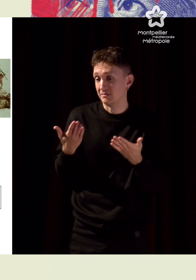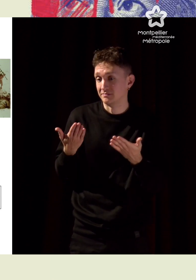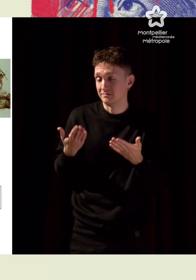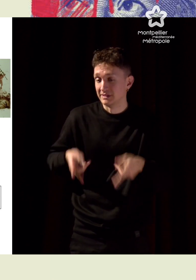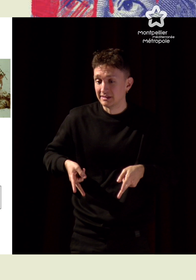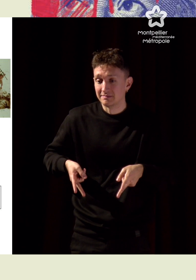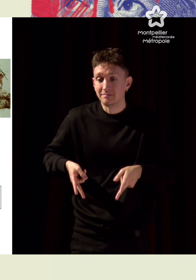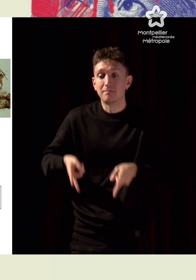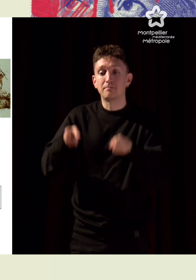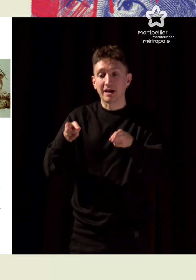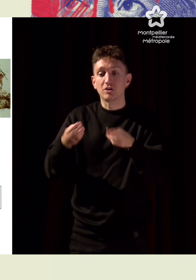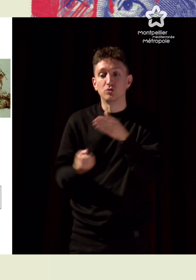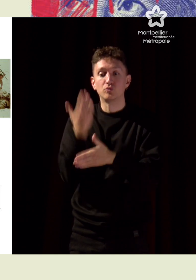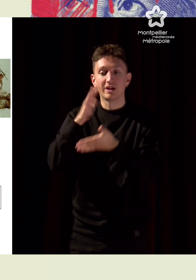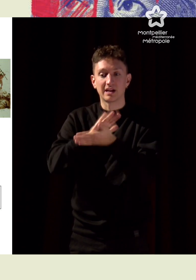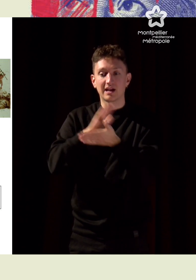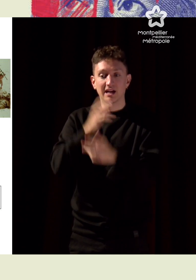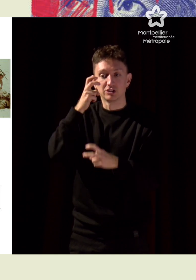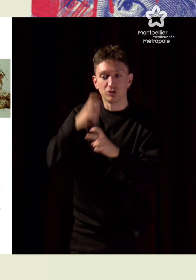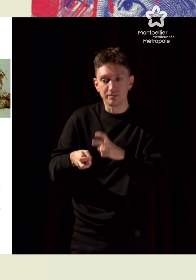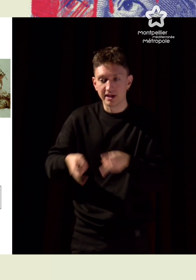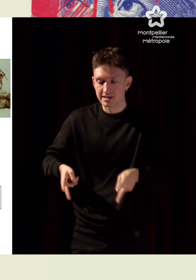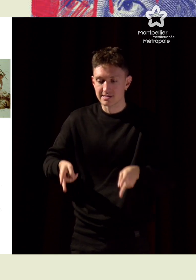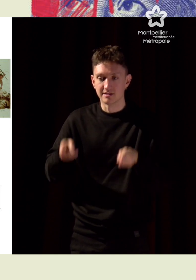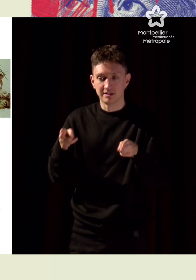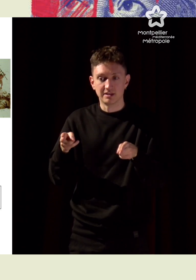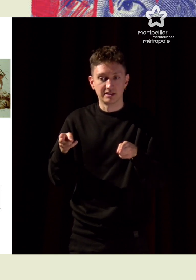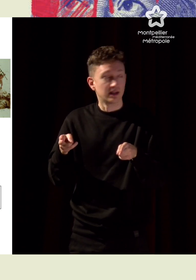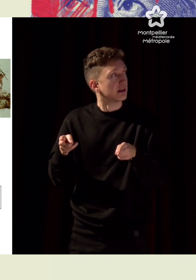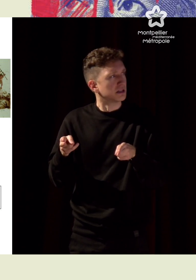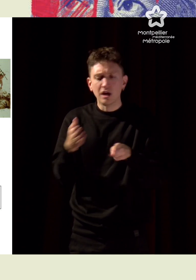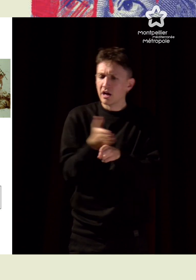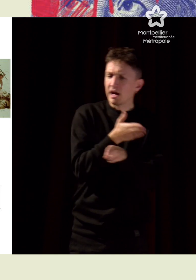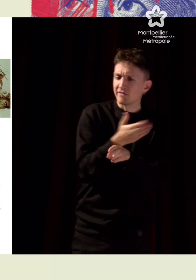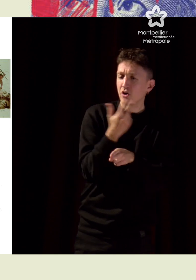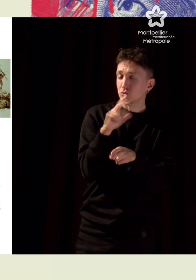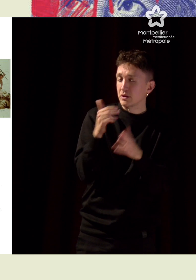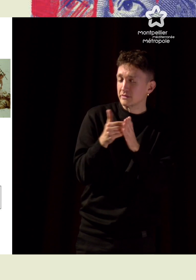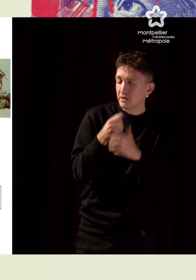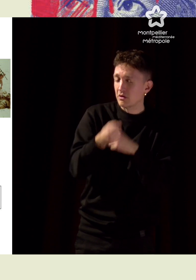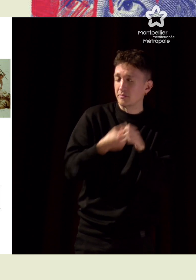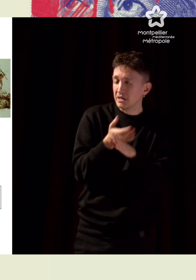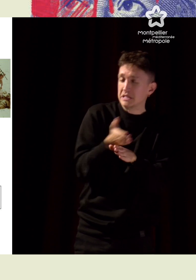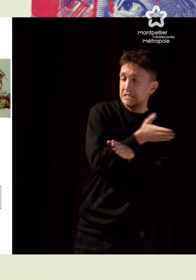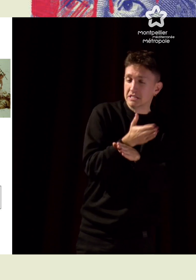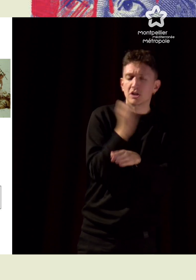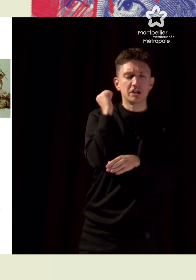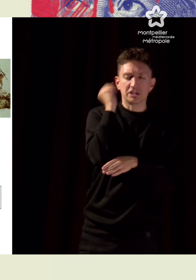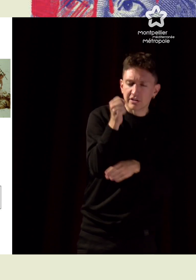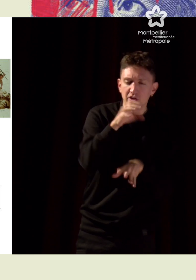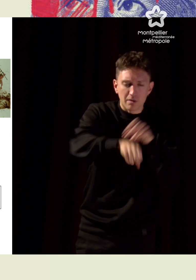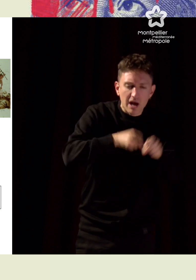cette transition néolithique. Donc, je vous ai dit, il y a 300 000 ans, on est chasseurs-cueilleurs nomades. Grosso modo, il y a 10 000 ans, il y a la